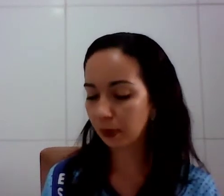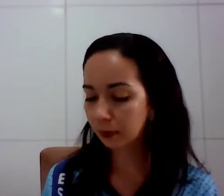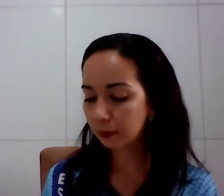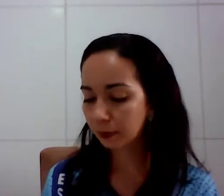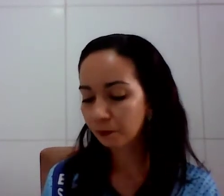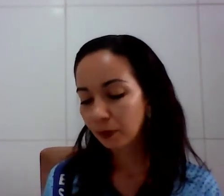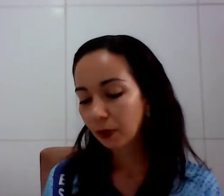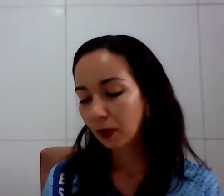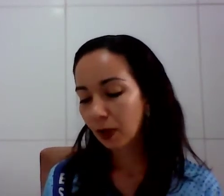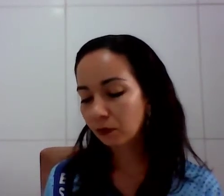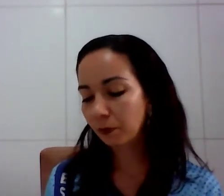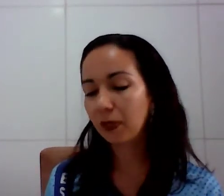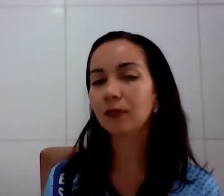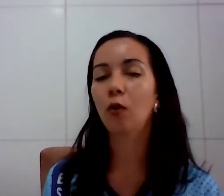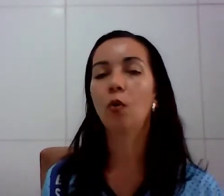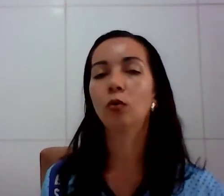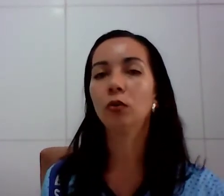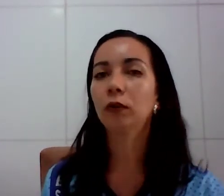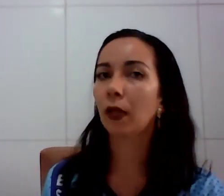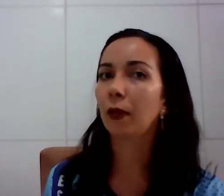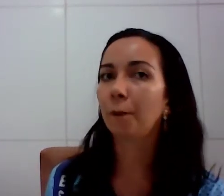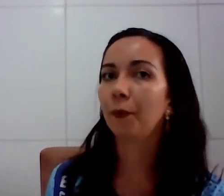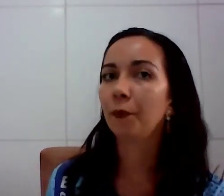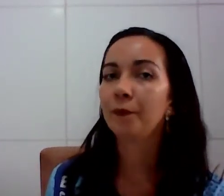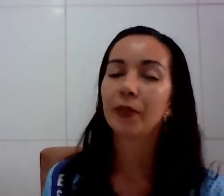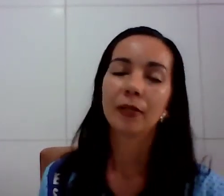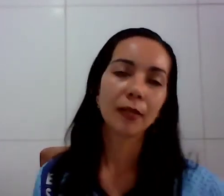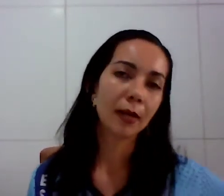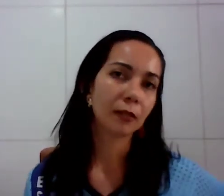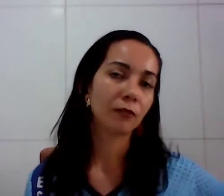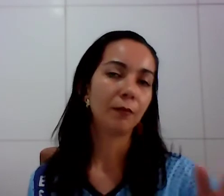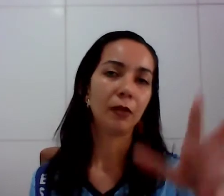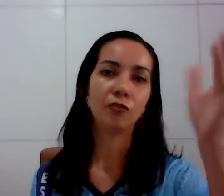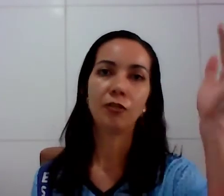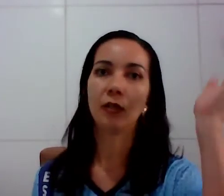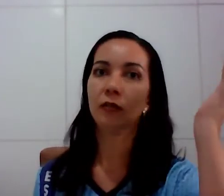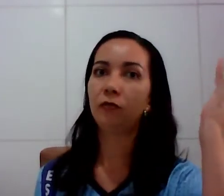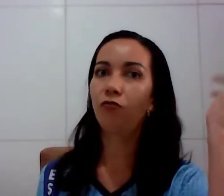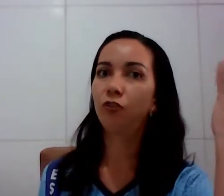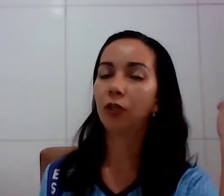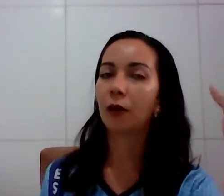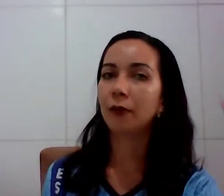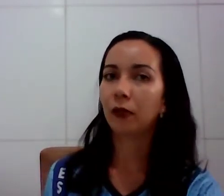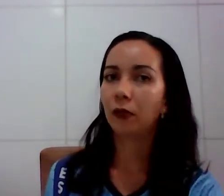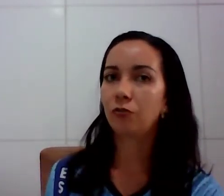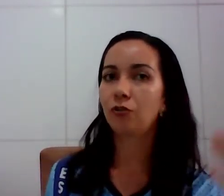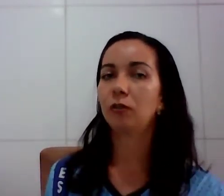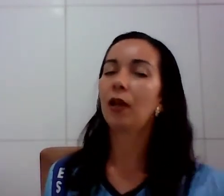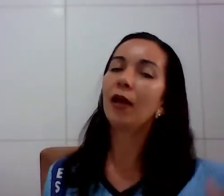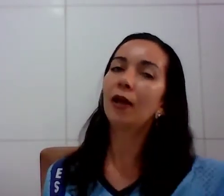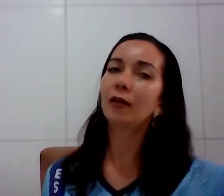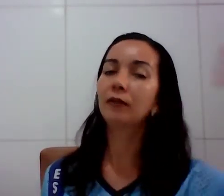famílias. As famílias ao longo do tempo. Será que as famílias de antigamente, lá de